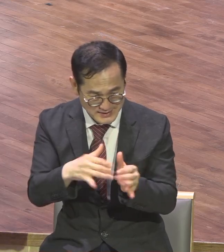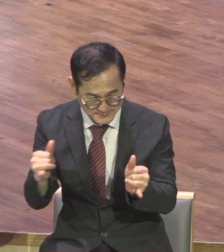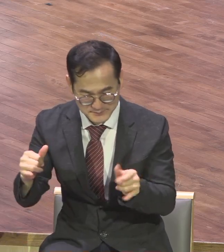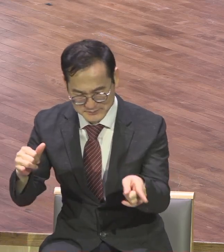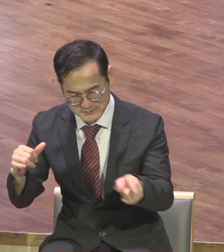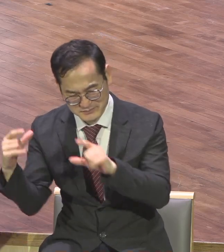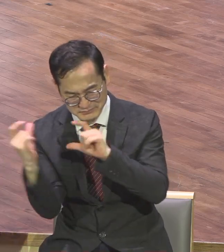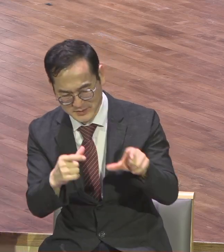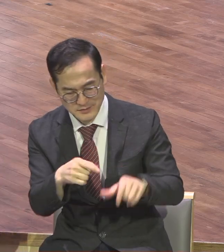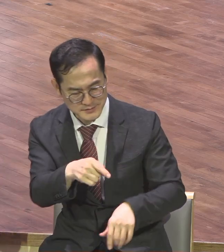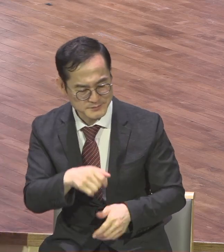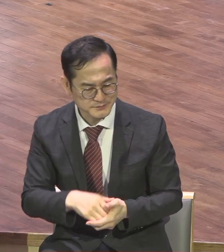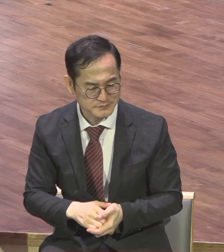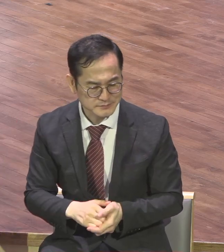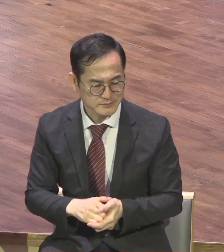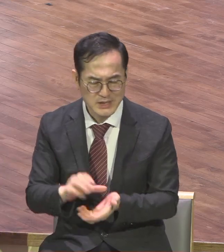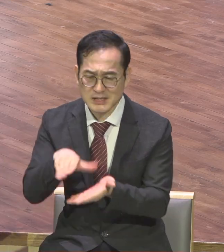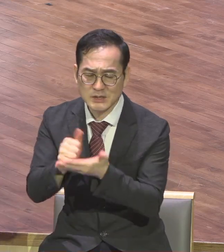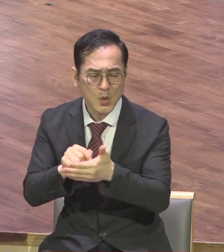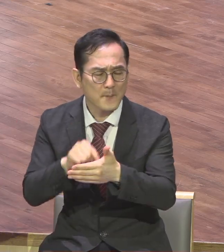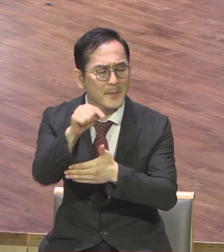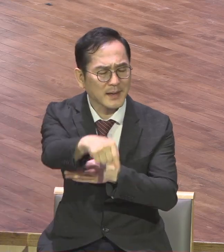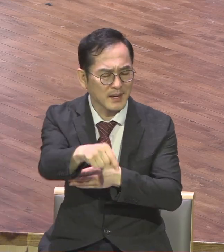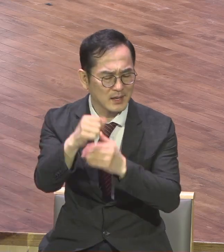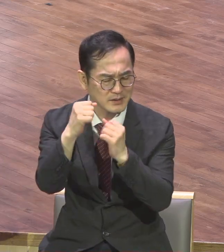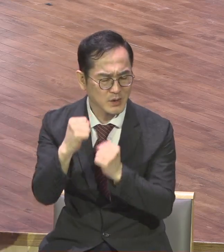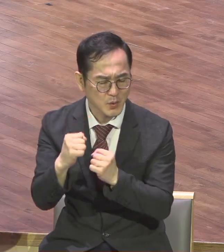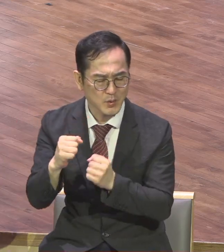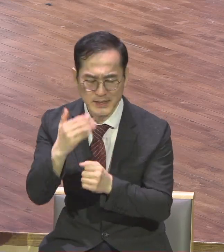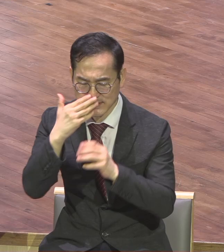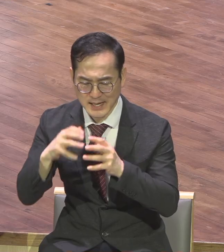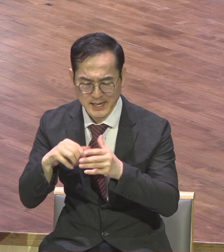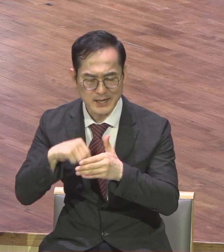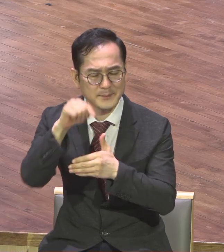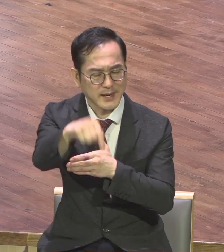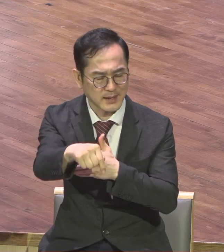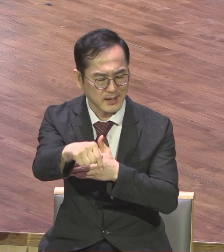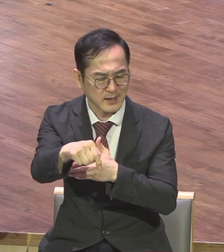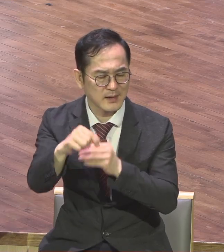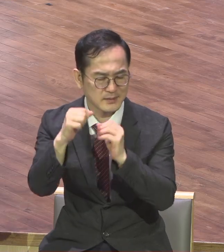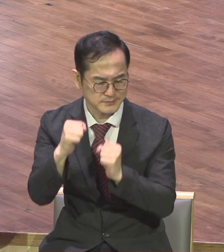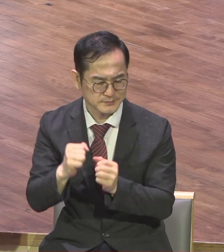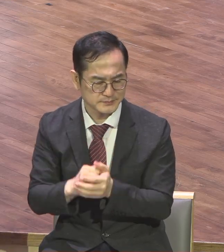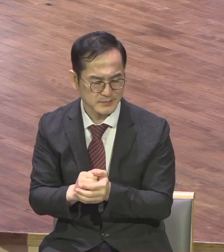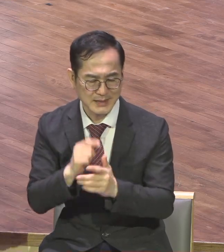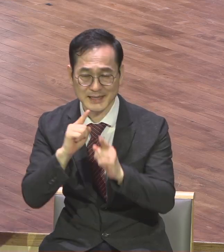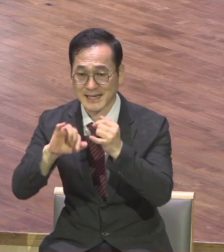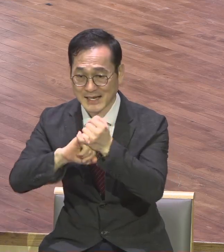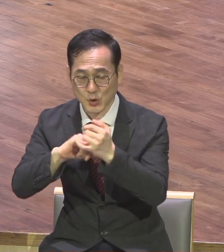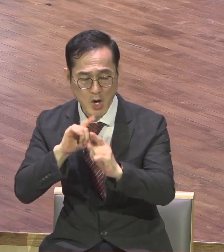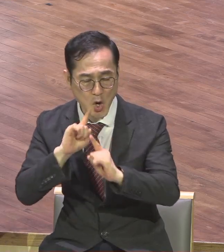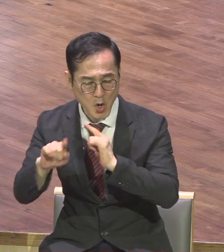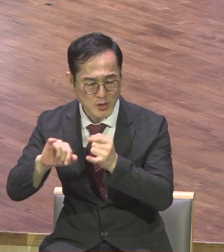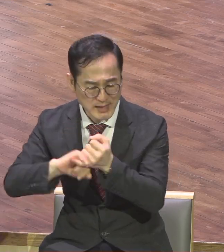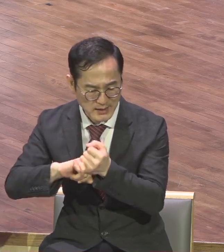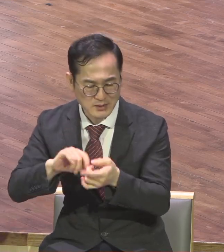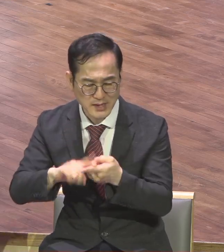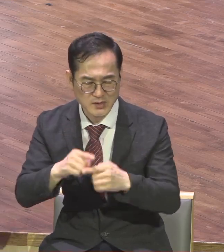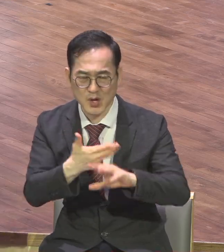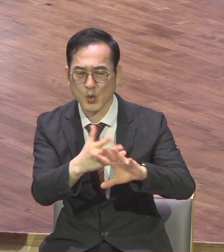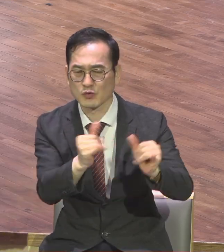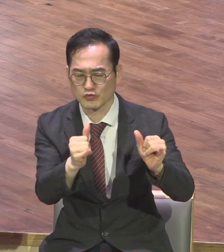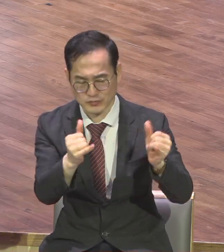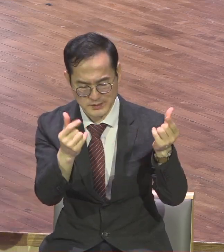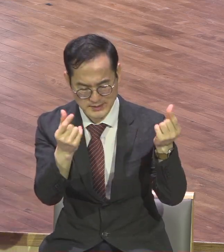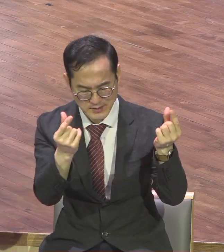자들이라. 그때 너희는 그리스도 밖에 있었고 이스라엘 나라 밖에 사람이라. 약속의 언약들에 대하여는 외인이요